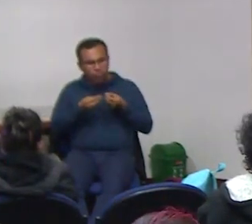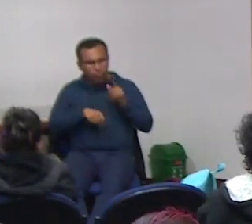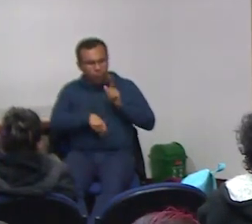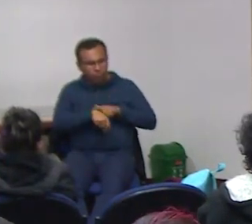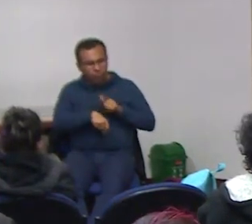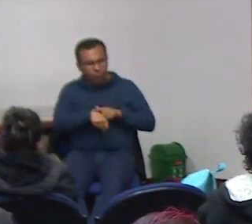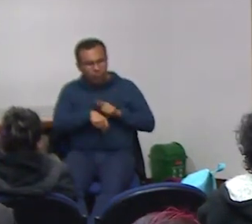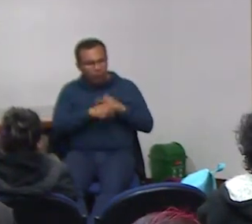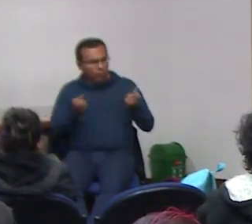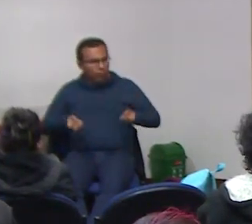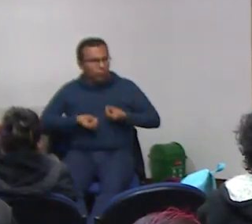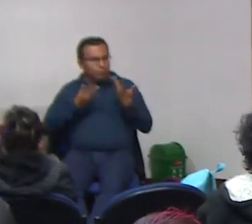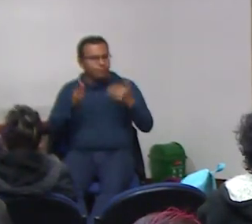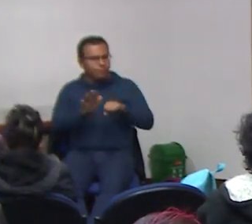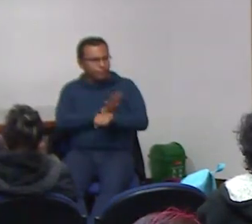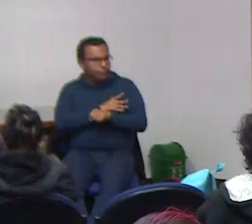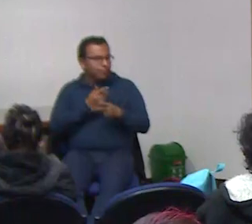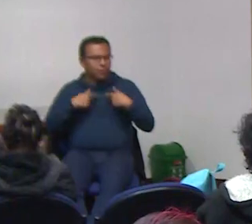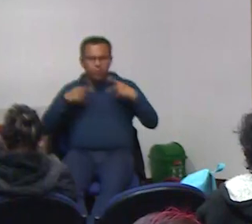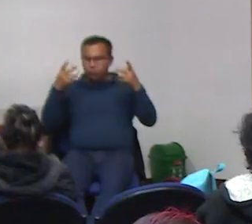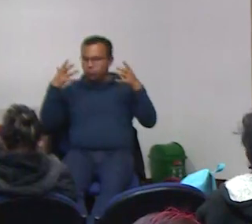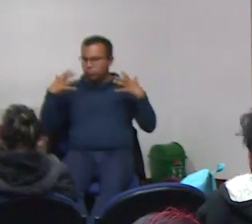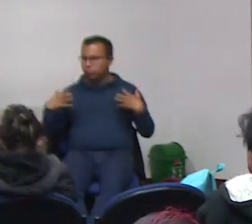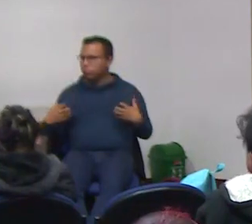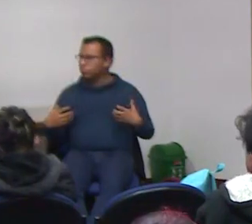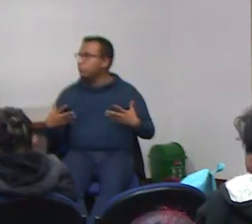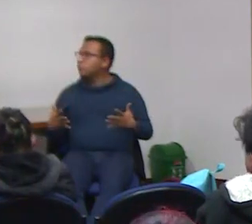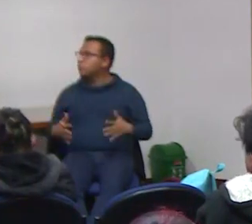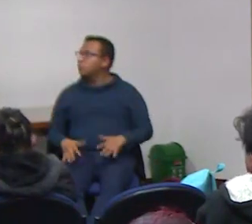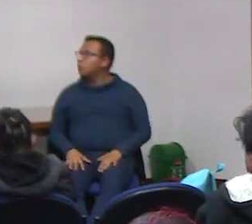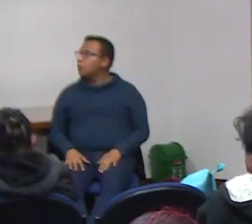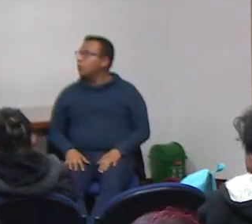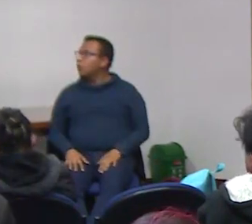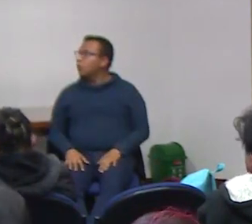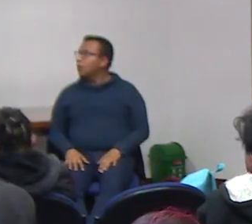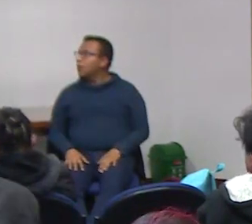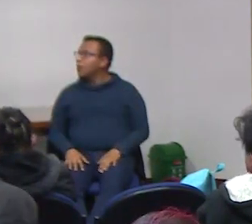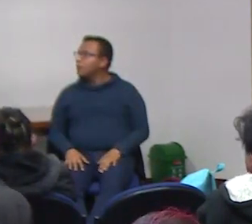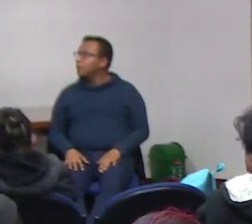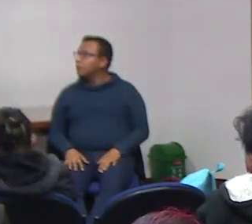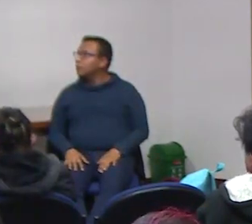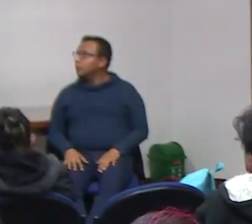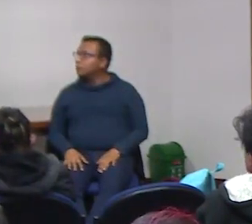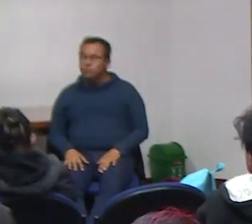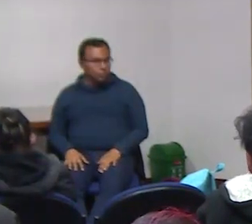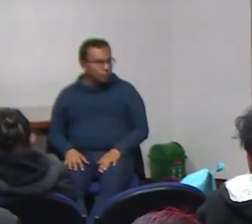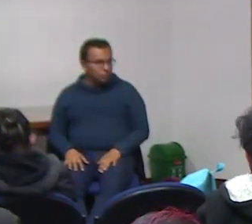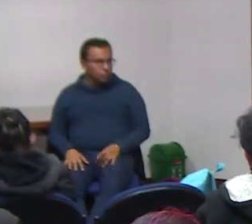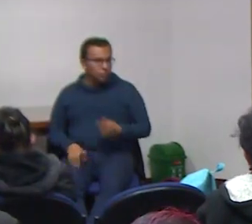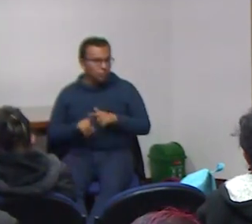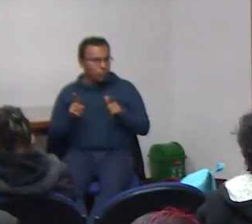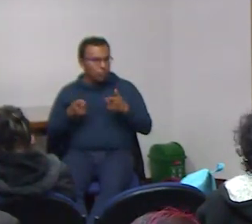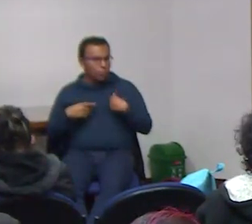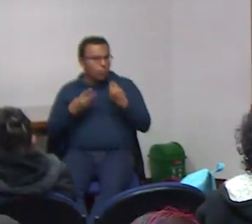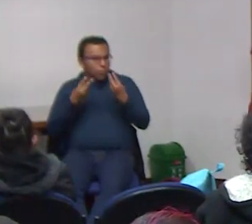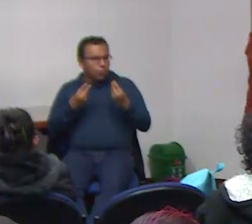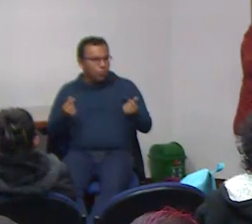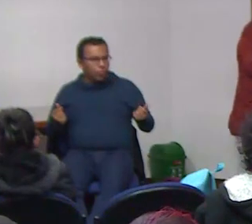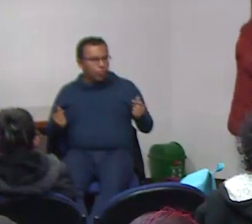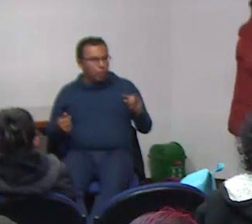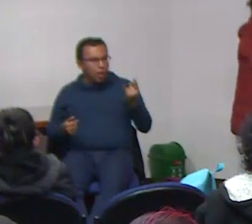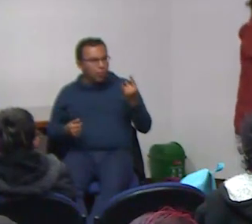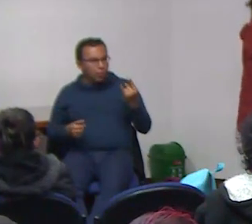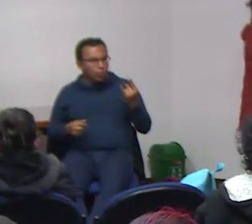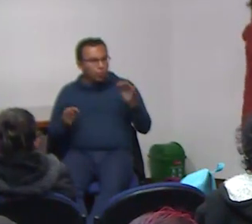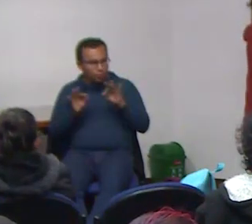momento como de sensibilidad que se relajen no s bueno no quiero decir que se relajen en eso sino